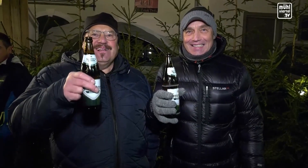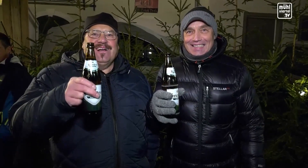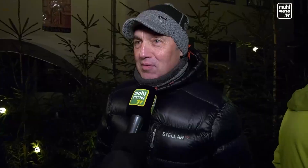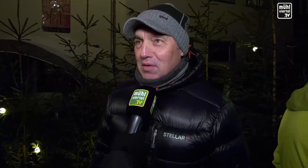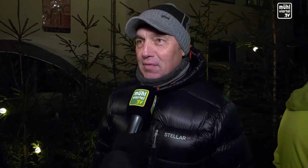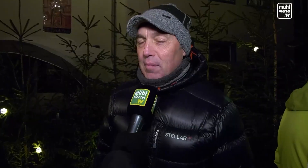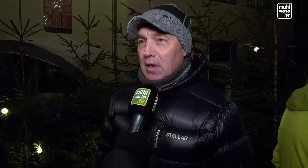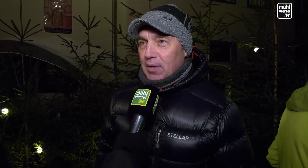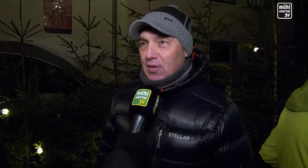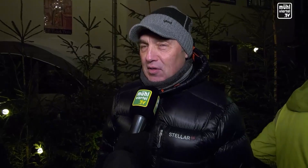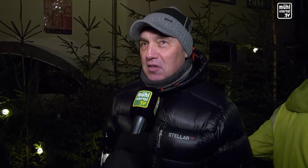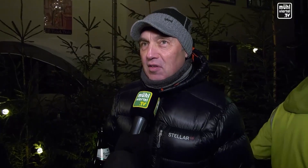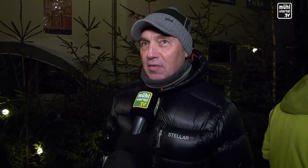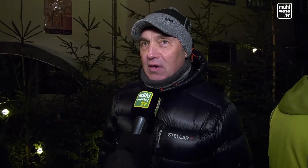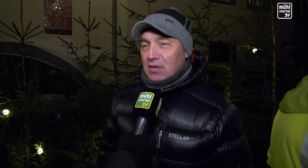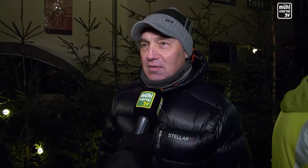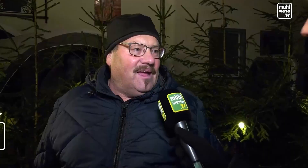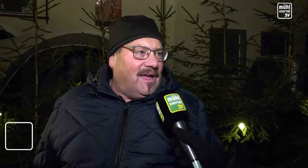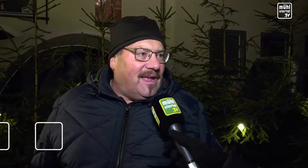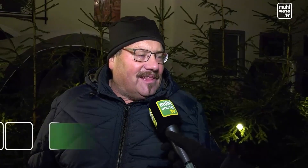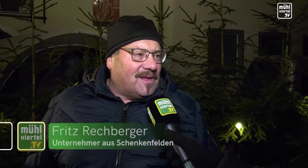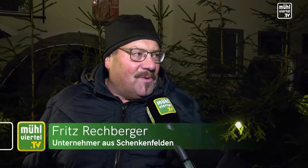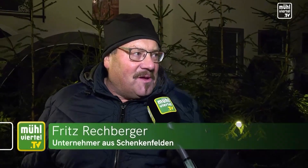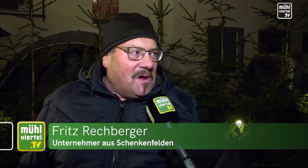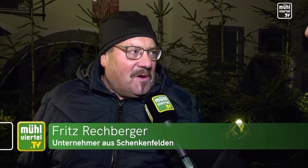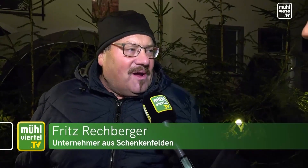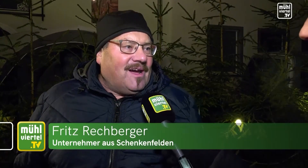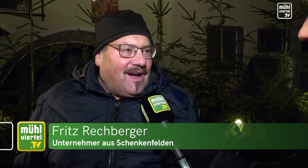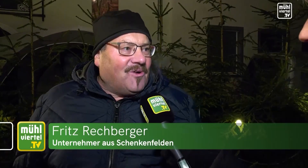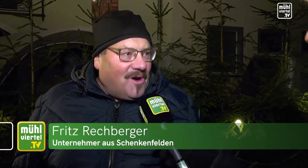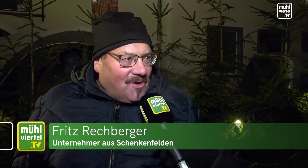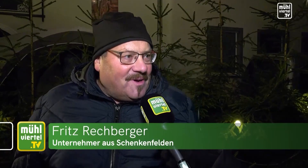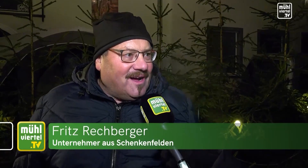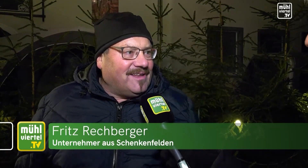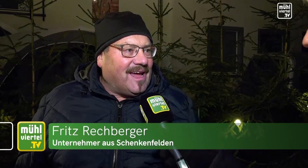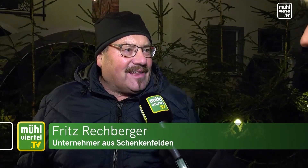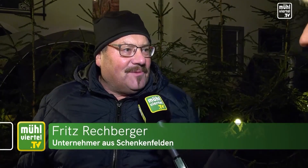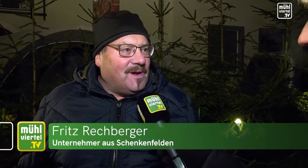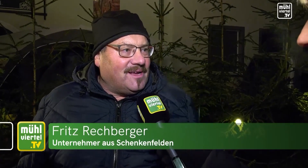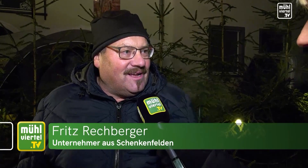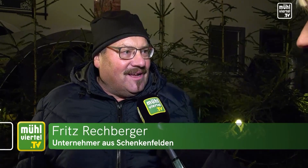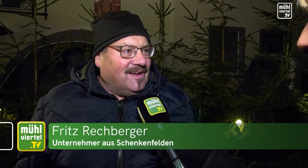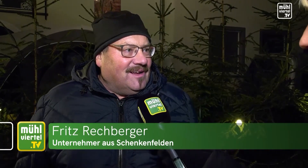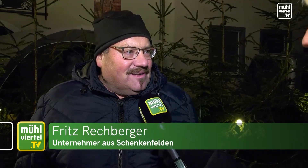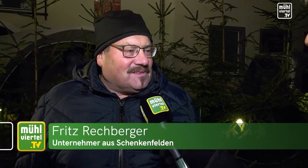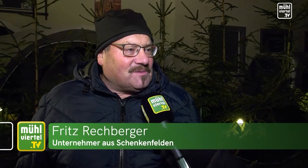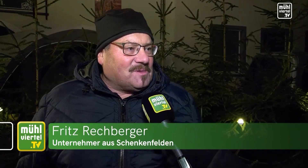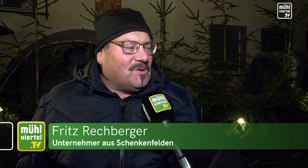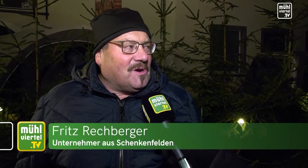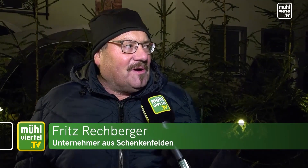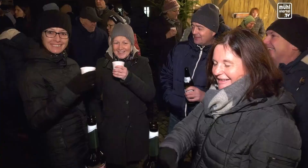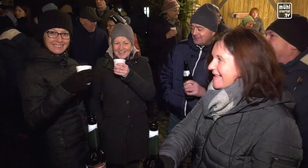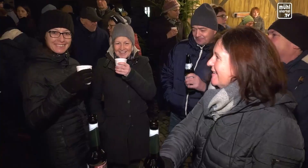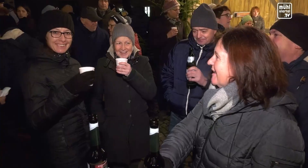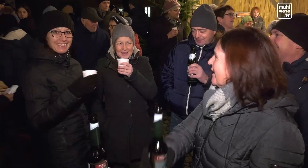Tiefpunkt ankommen und mit der Familie beieinander sein, das ist Weihnachten. Endlich mal eine Ruhe haben, ein Nächtel mal, dass man